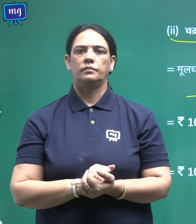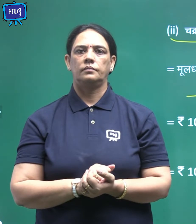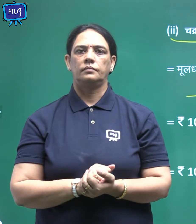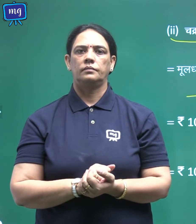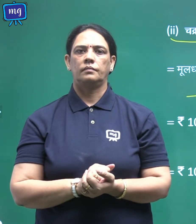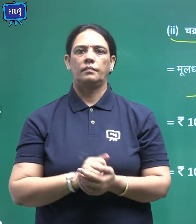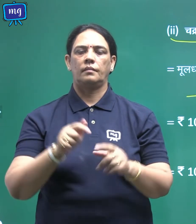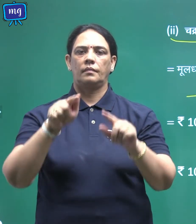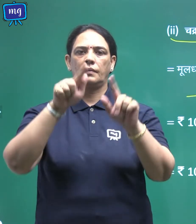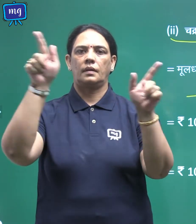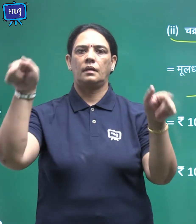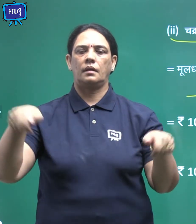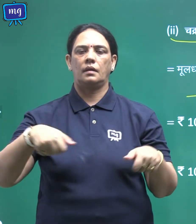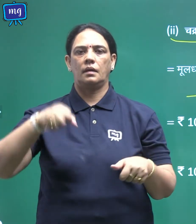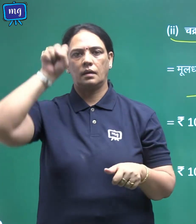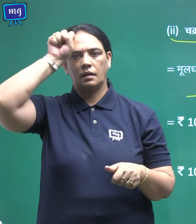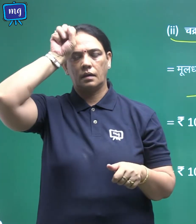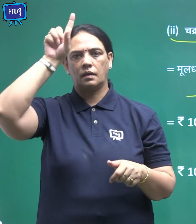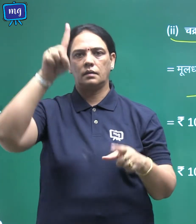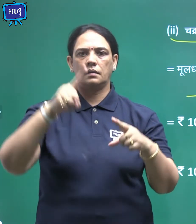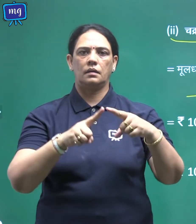की घात समय